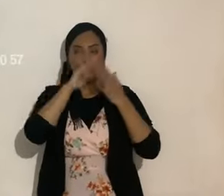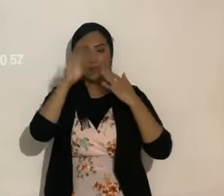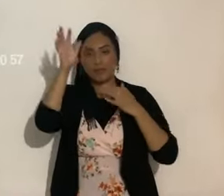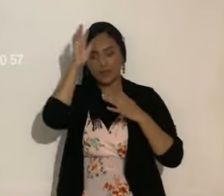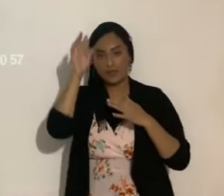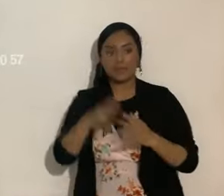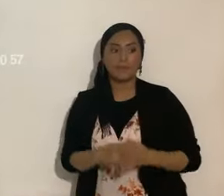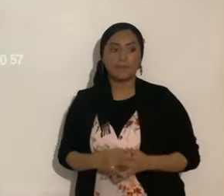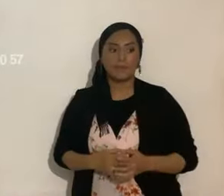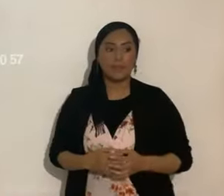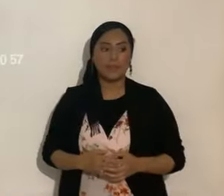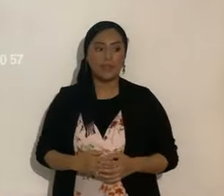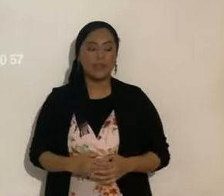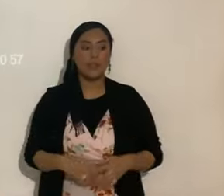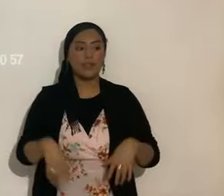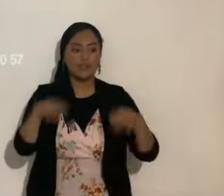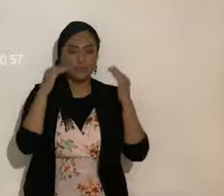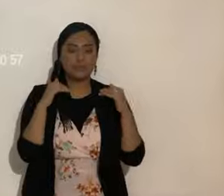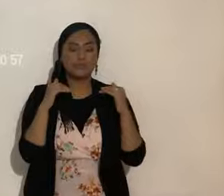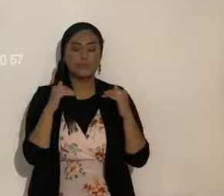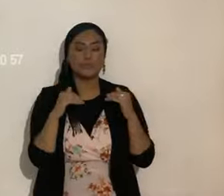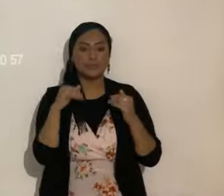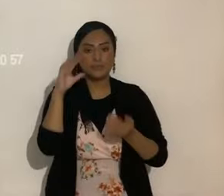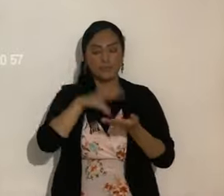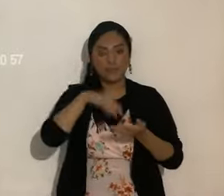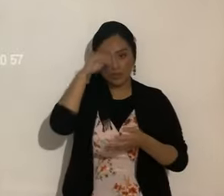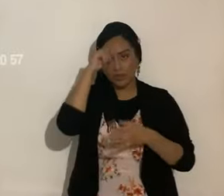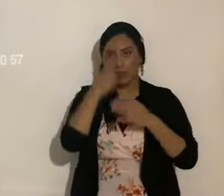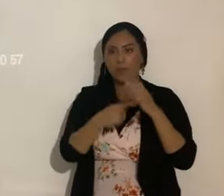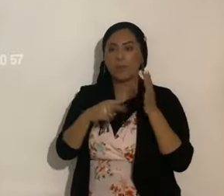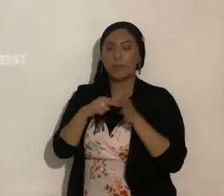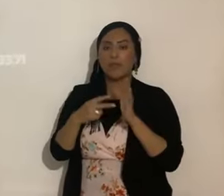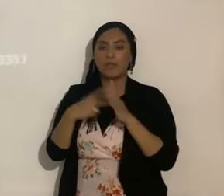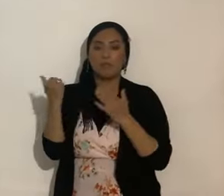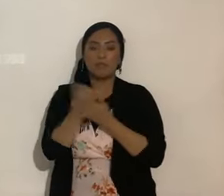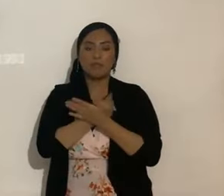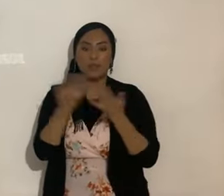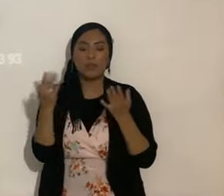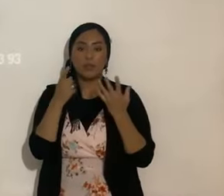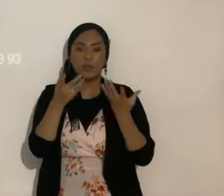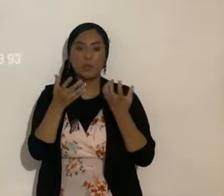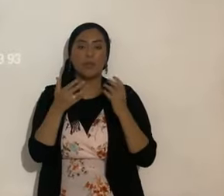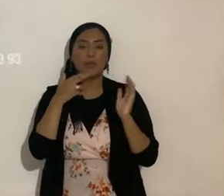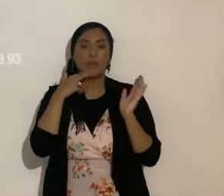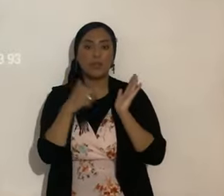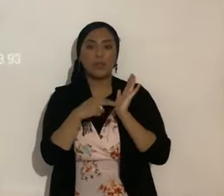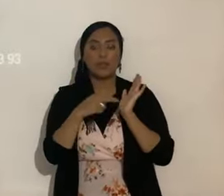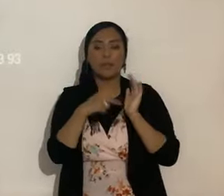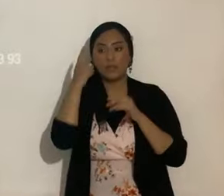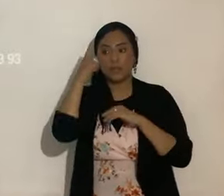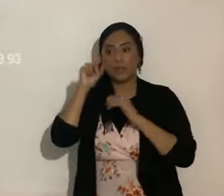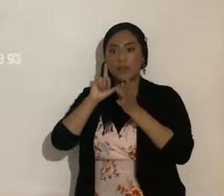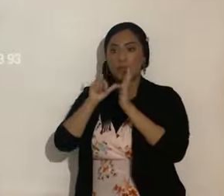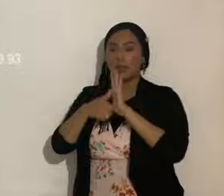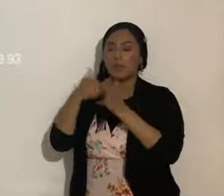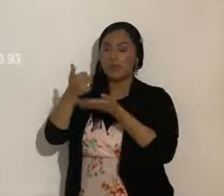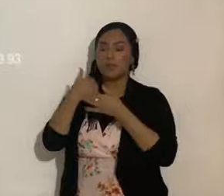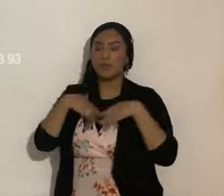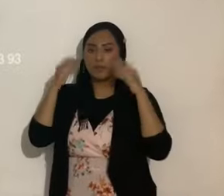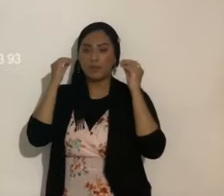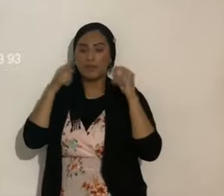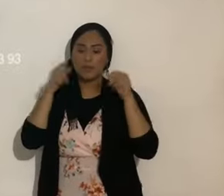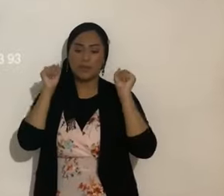fuego consumidor. Vamos a ver entonces qué significa cada una de las cosas. Los que gusten ir anotando para que después me ayuden a ministrar, lo